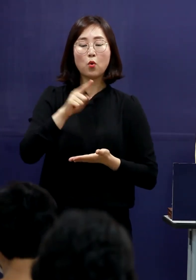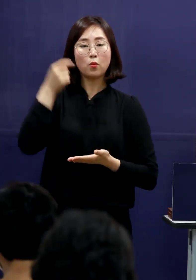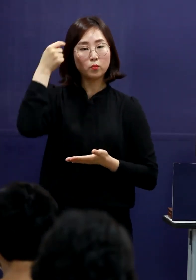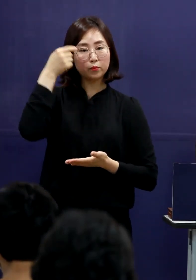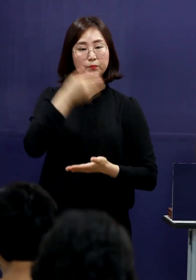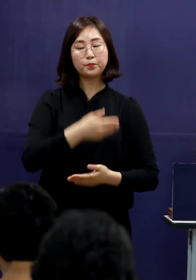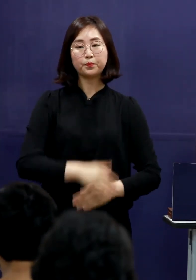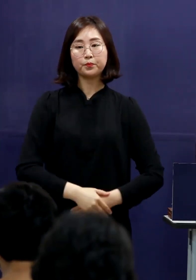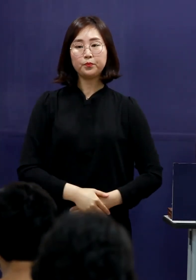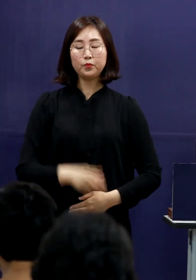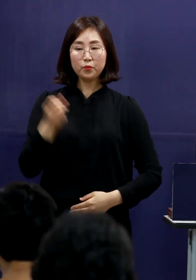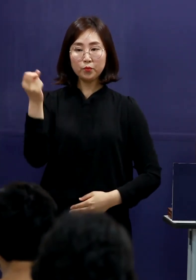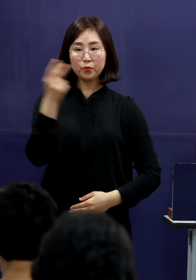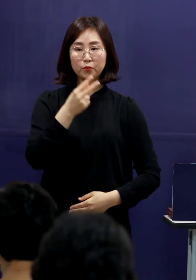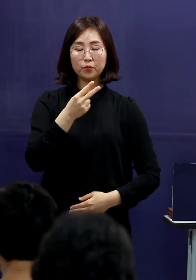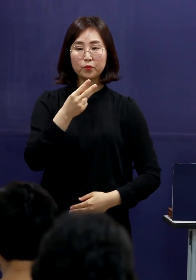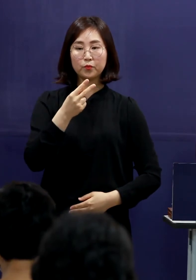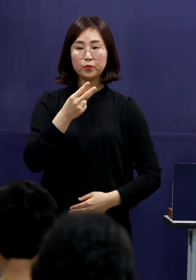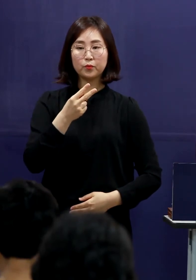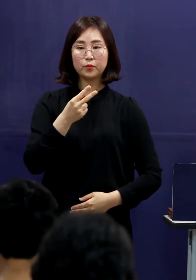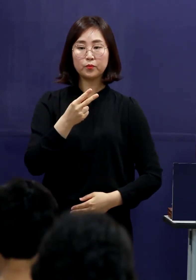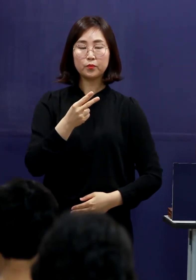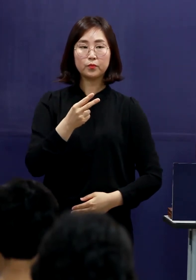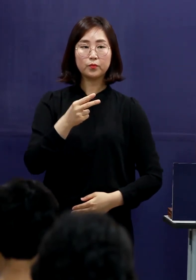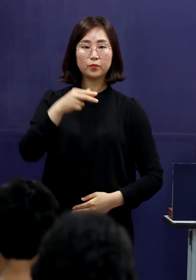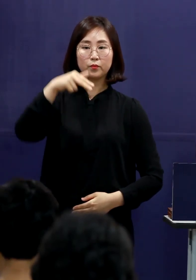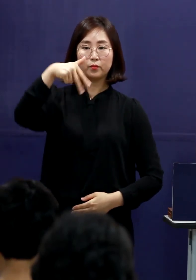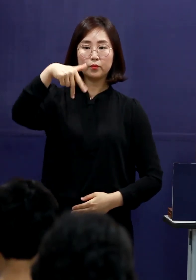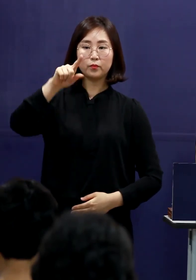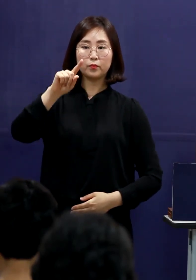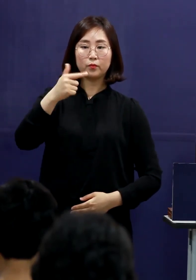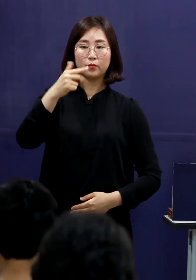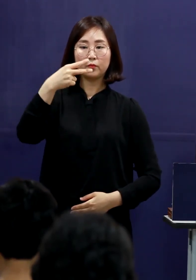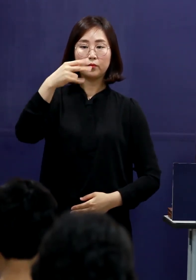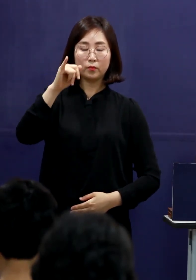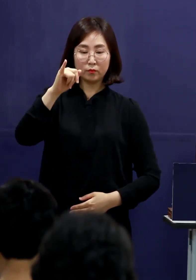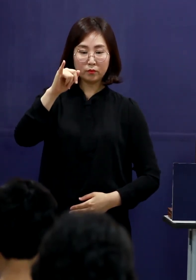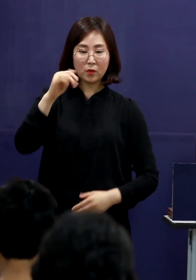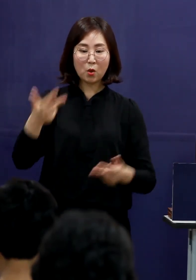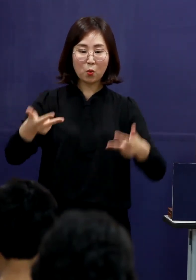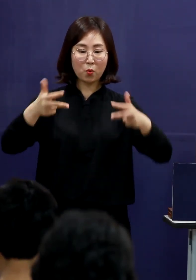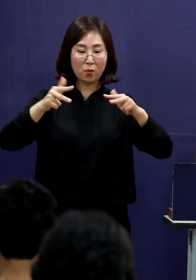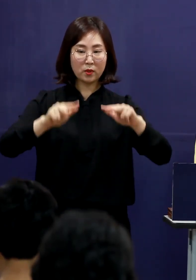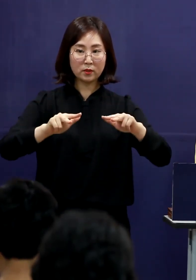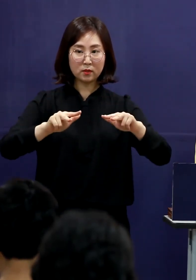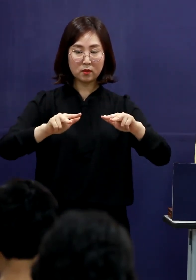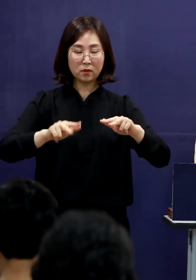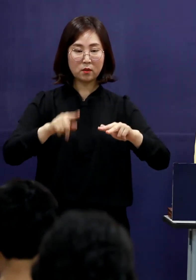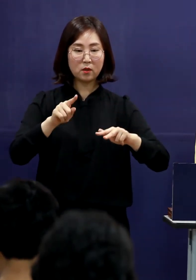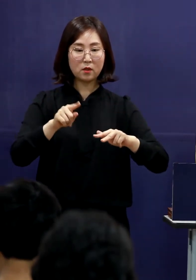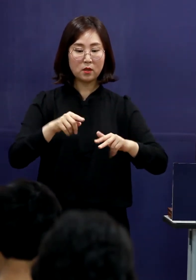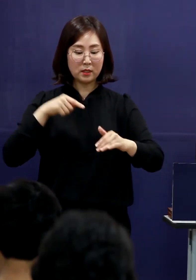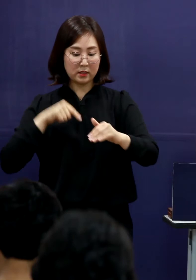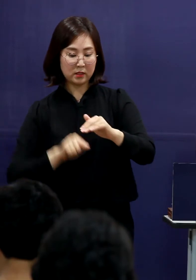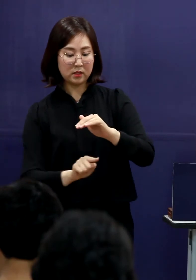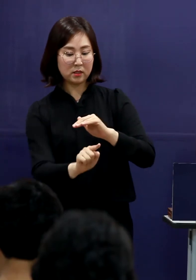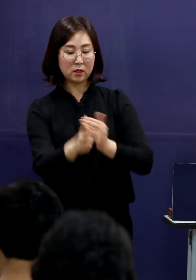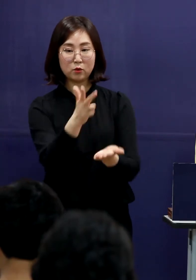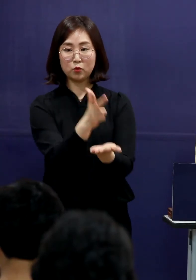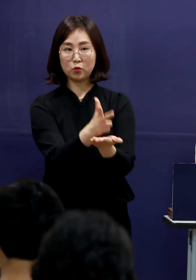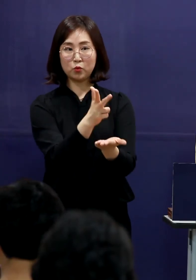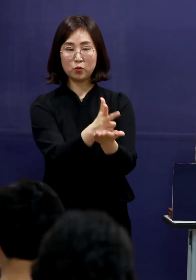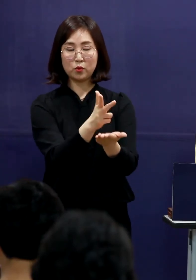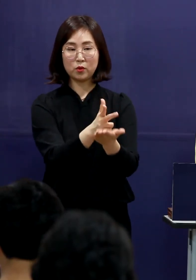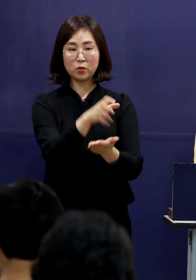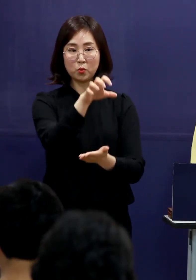잔디광장에 주차장 지하 주차장 설치를 한다고 제가 알고 있습니다. 이게 언제부터